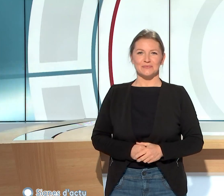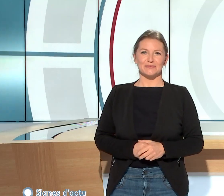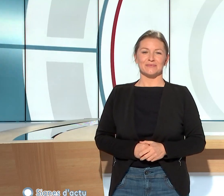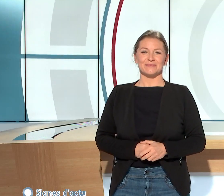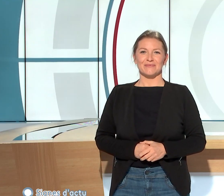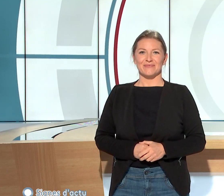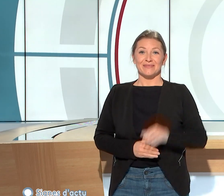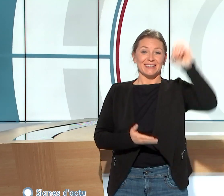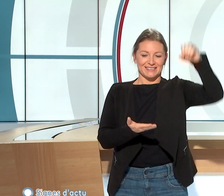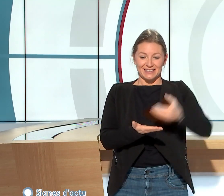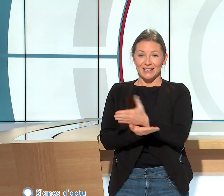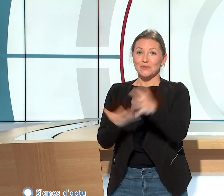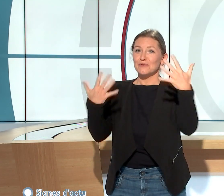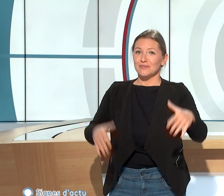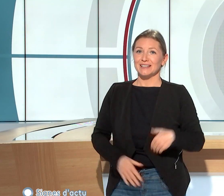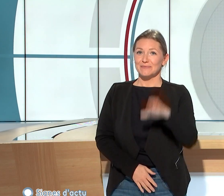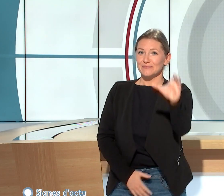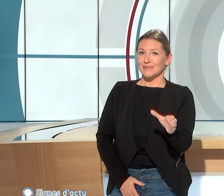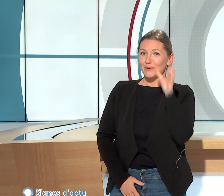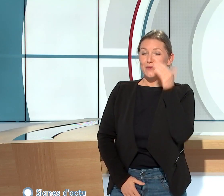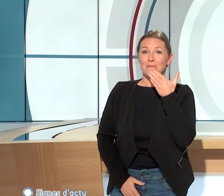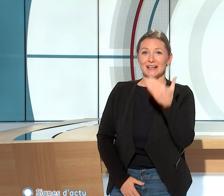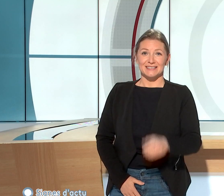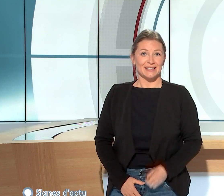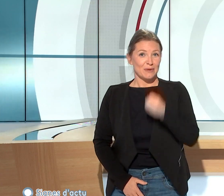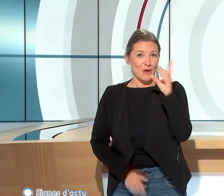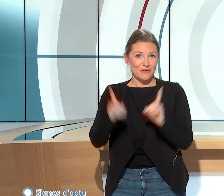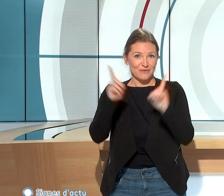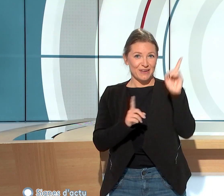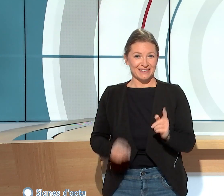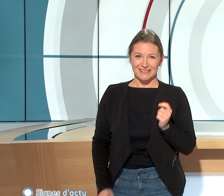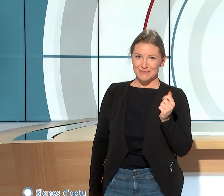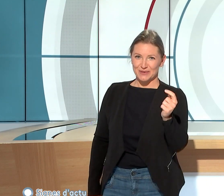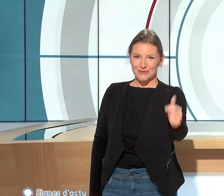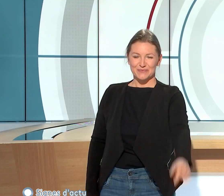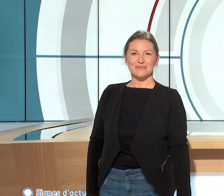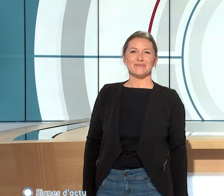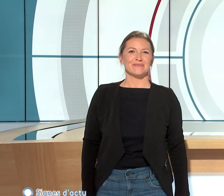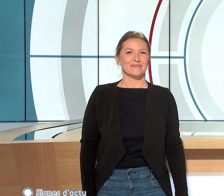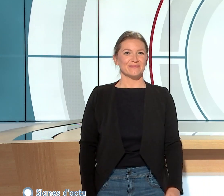C'est la fin de Signe d'actu. Merci de nous avoir suivis. Passez de belles fêtes et à bientôt.